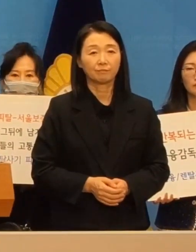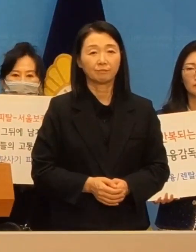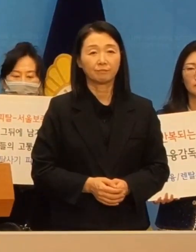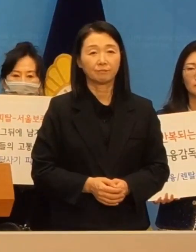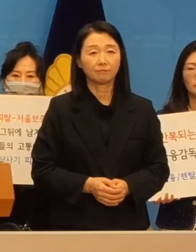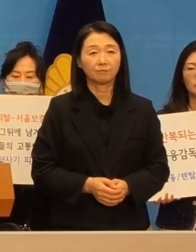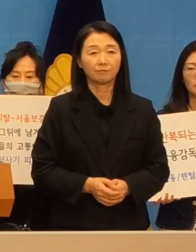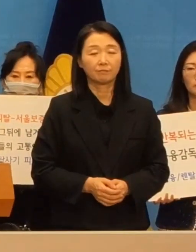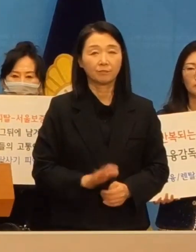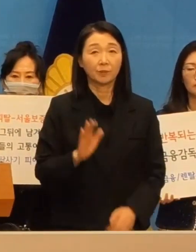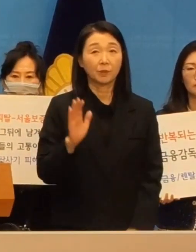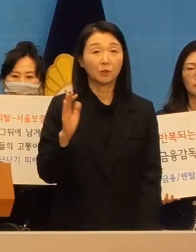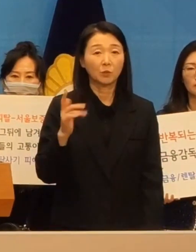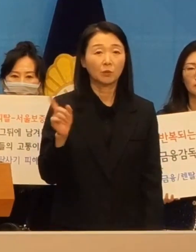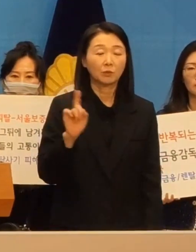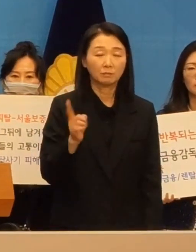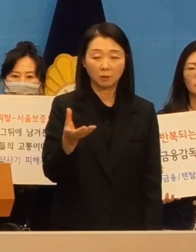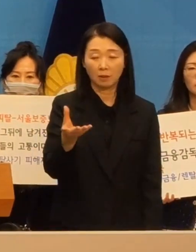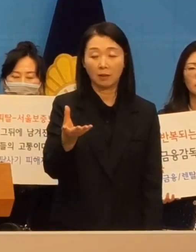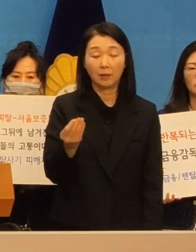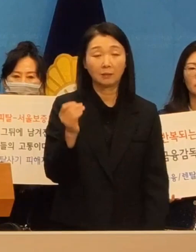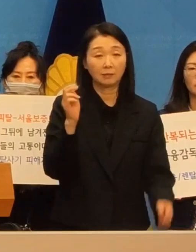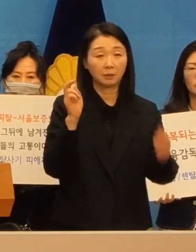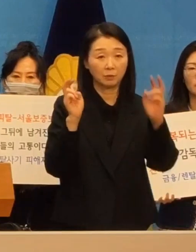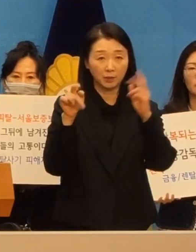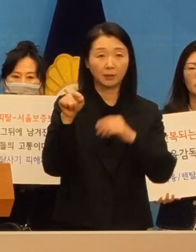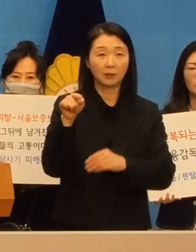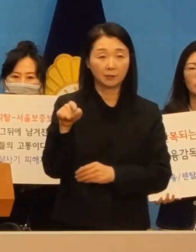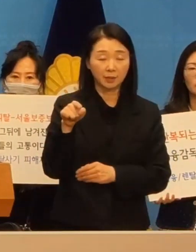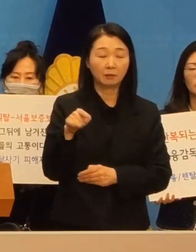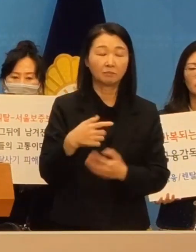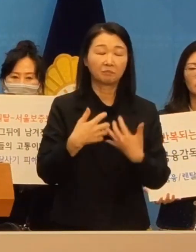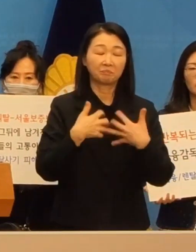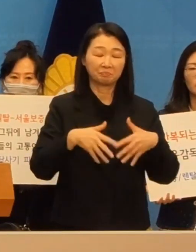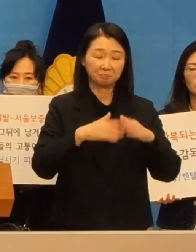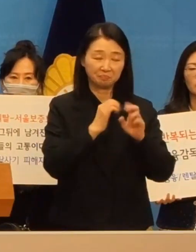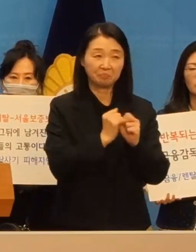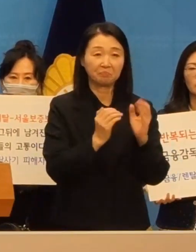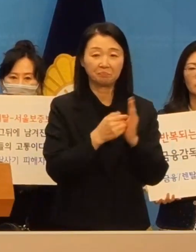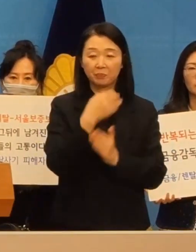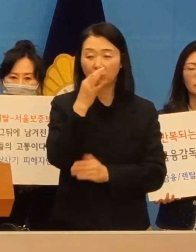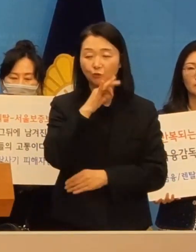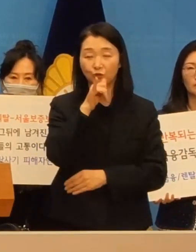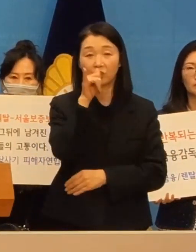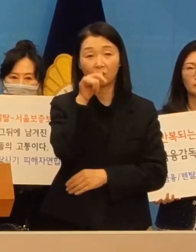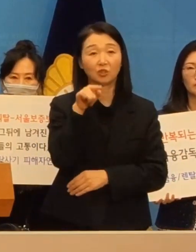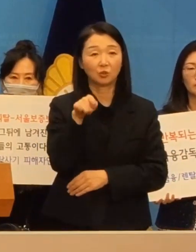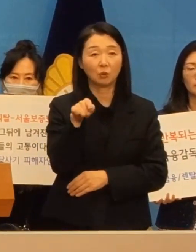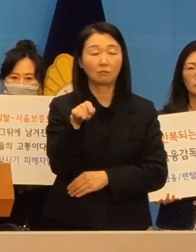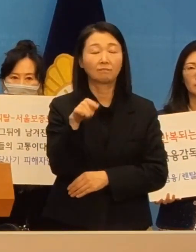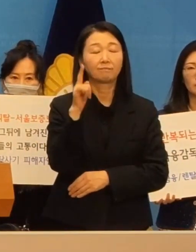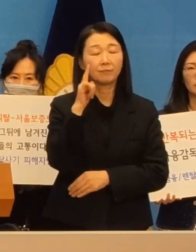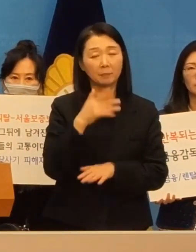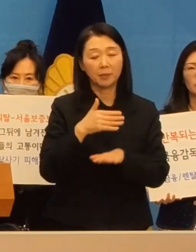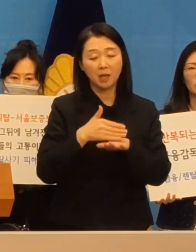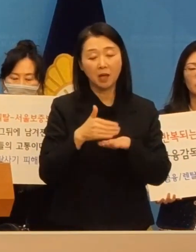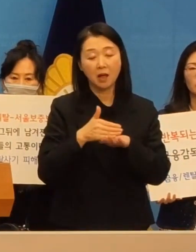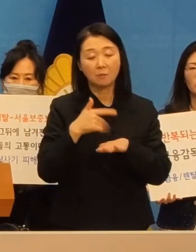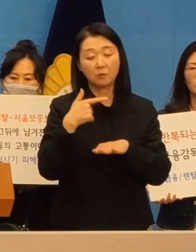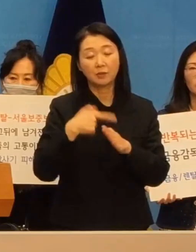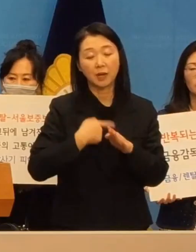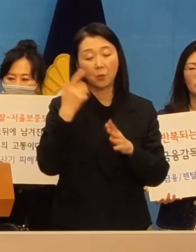예, 그 최근 렌탈 업체가 장비 설치만 하면 수익이 나서 할부금이